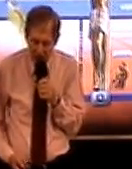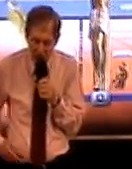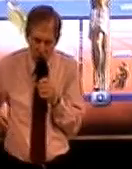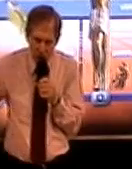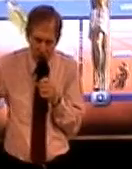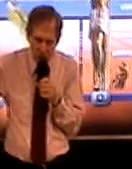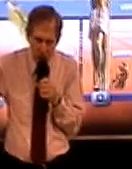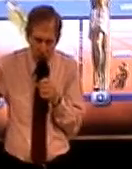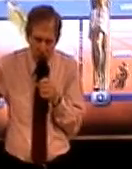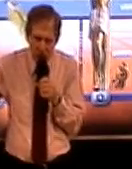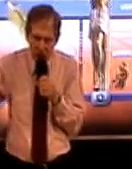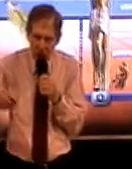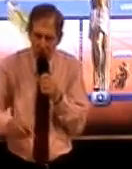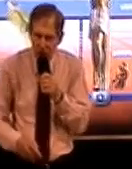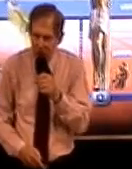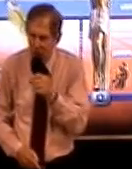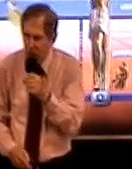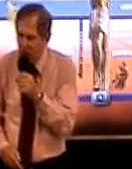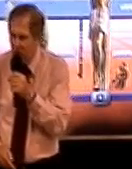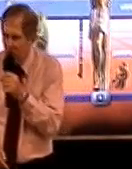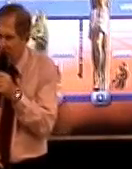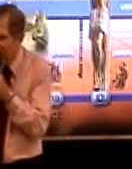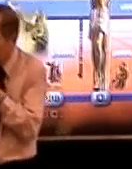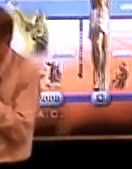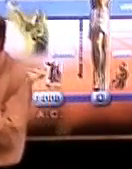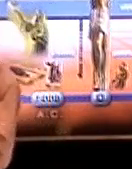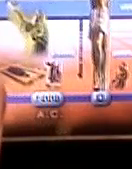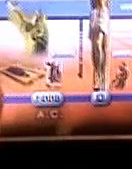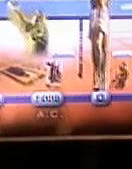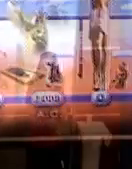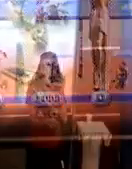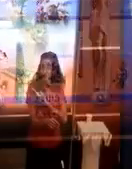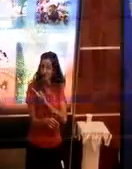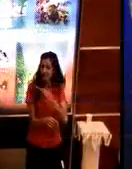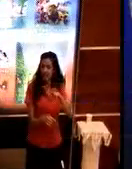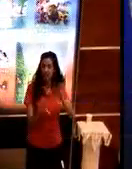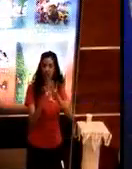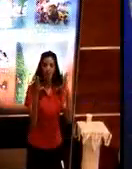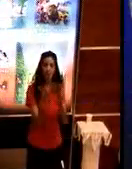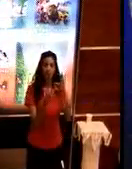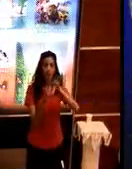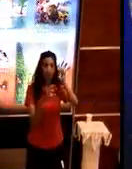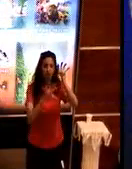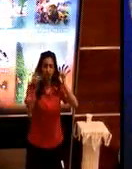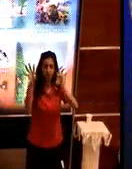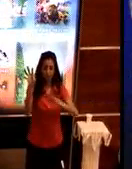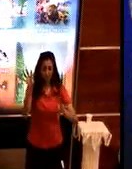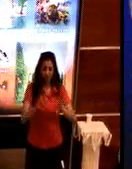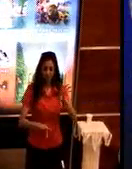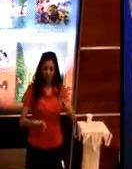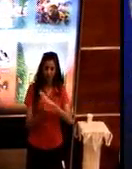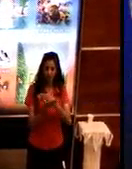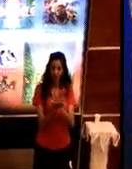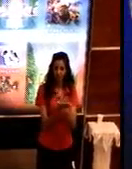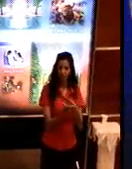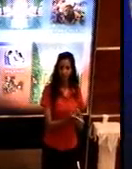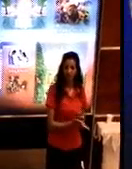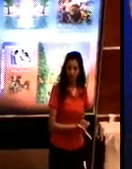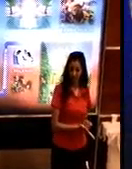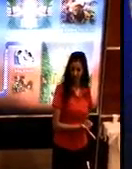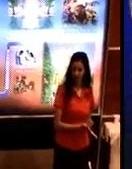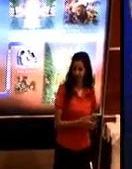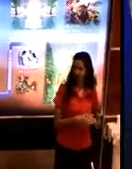Ya todo se cumplió y nos encontramos en el mundo dividido y fragmentado, al borde del el